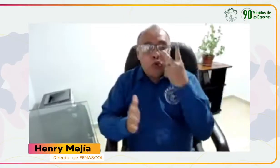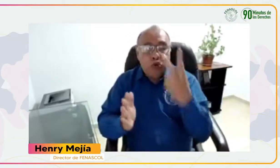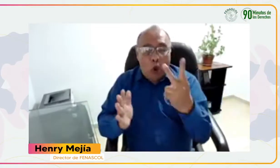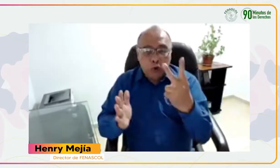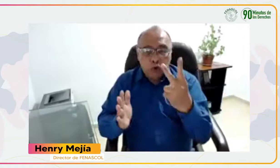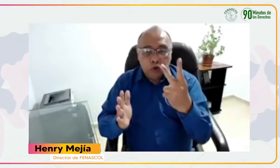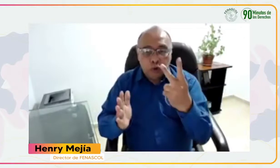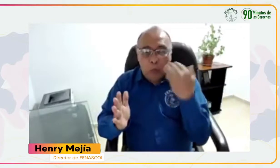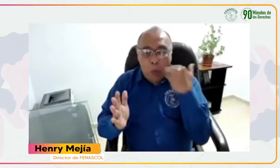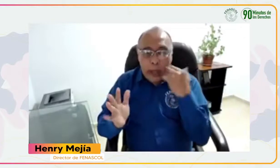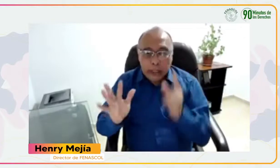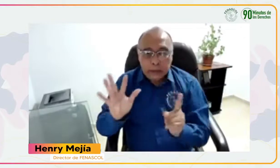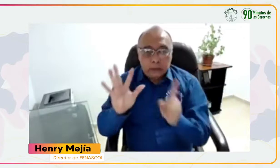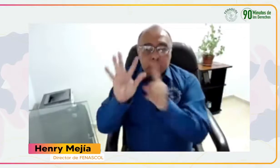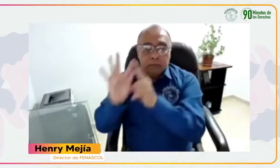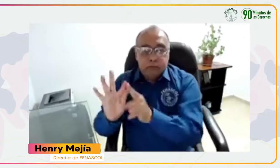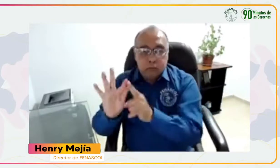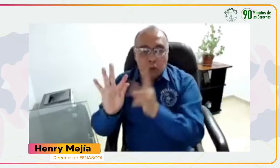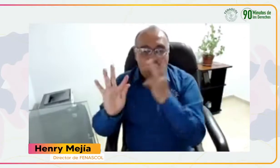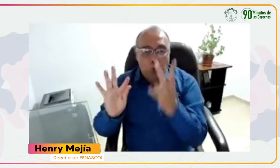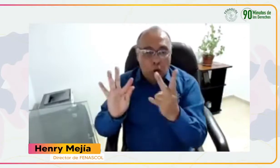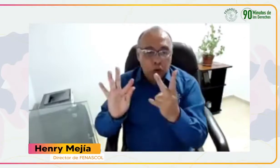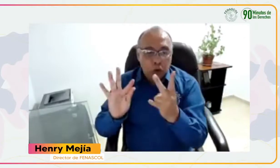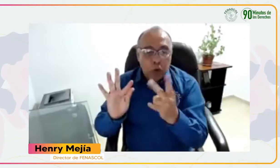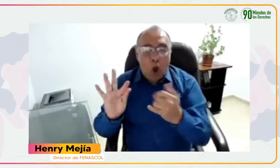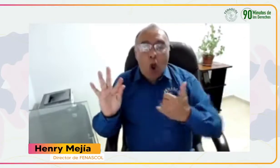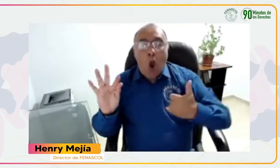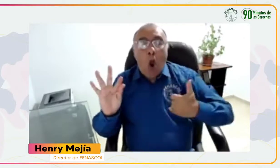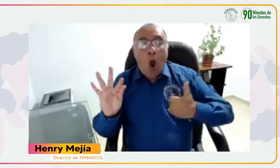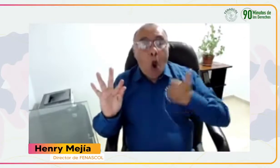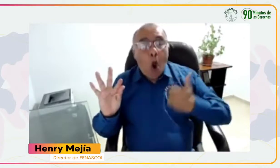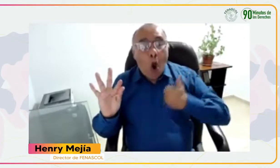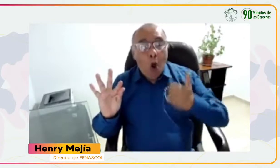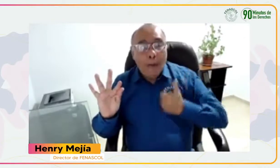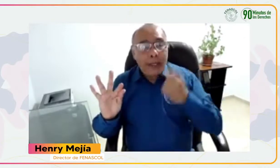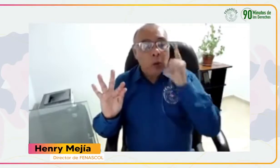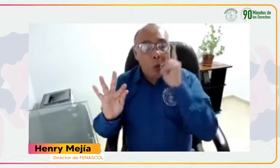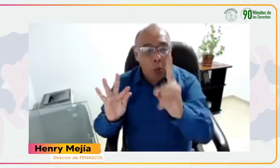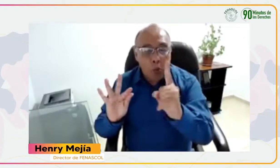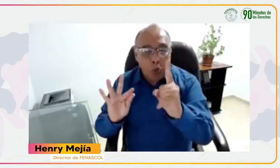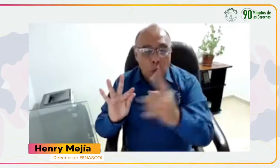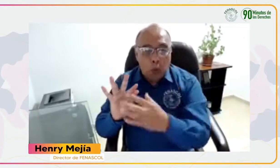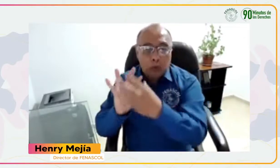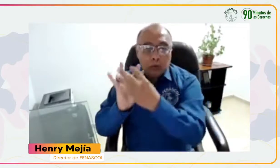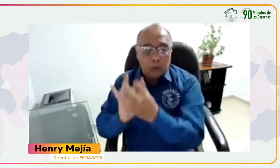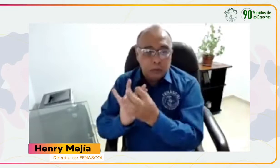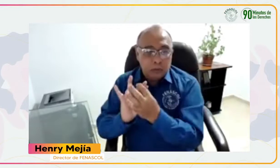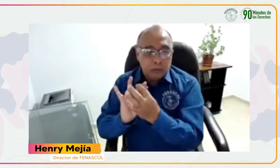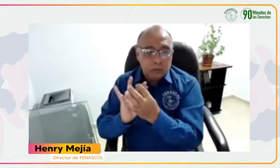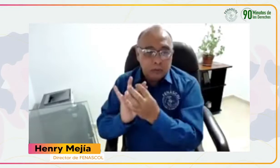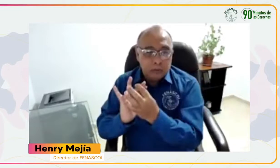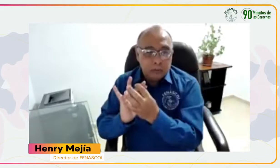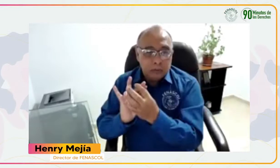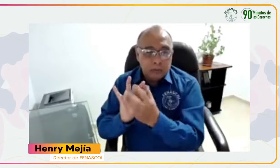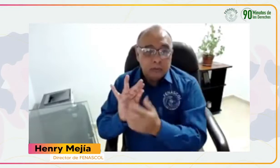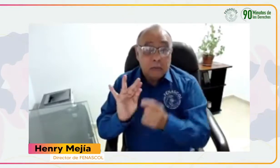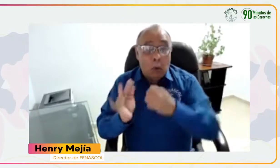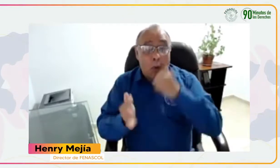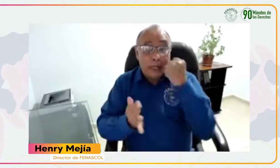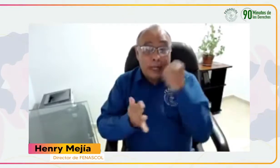en la junta, obligatoriamente 2 deben ser mujeres. Y jóvenes debe haber uno, en caso de que